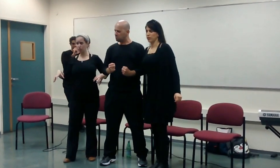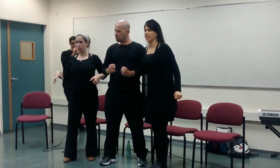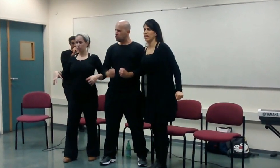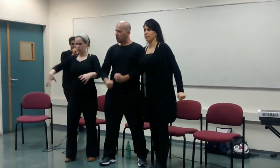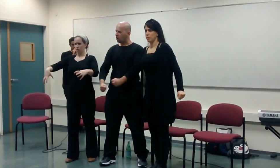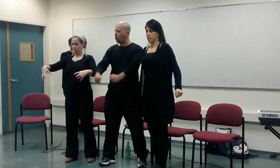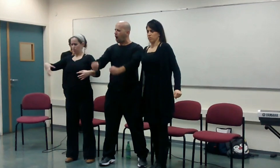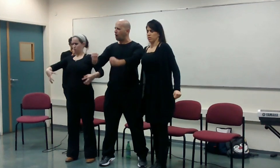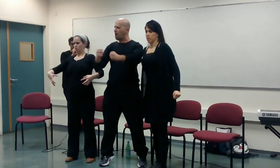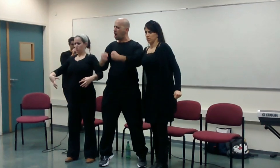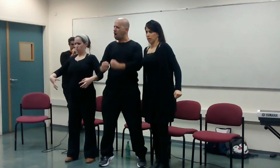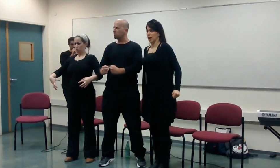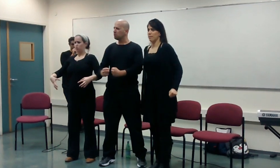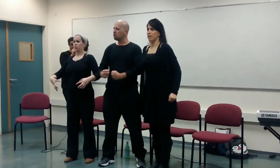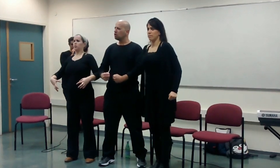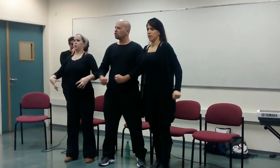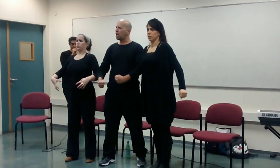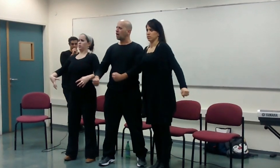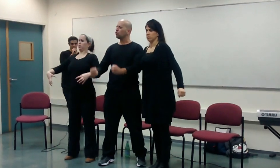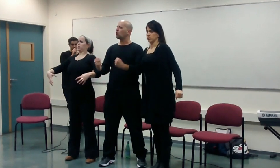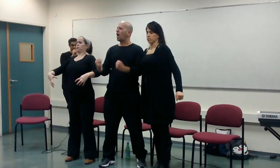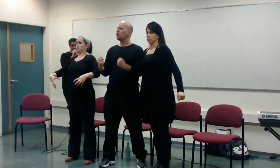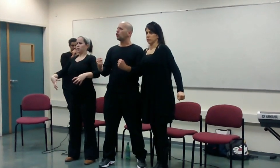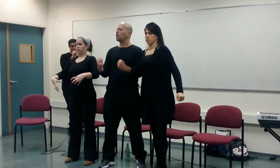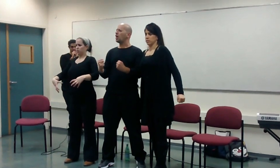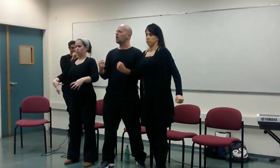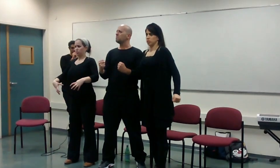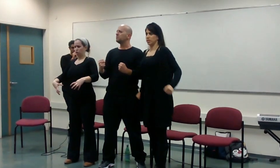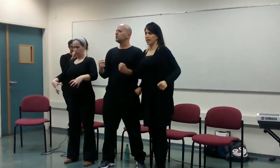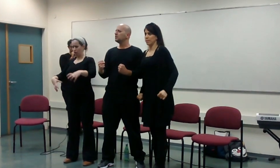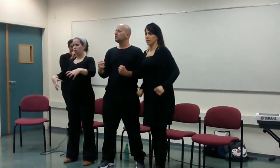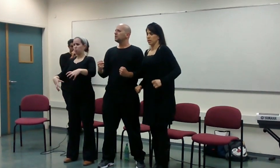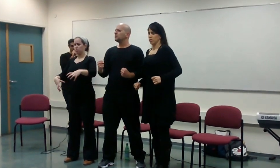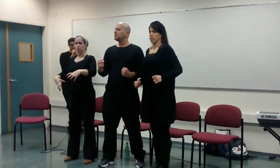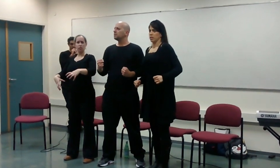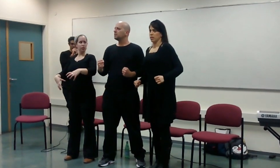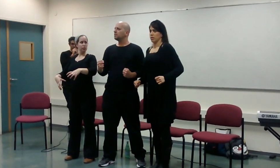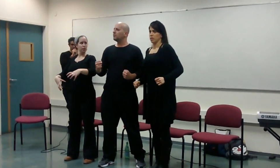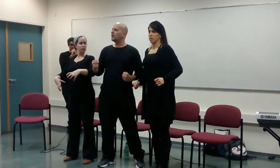מפחידים! מפחידים! שאנחנו חכמים! חכמים! שאנחנו כולנו יודעים!